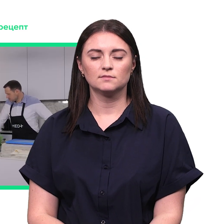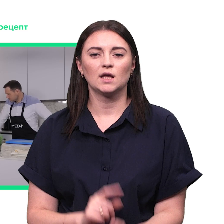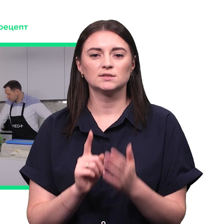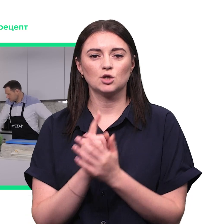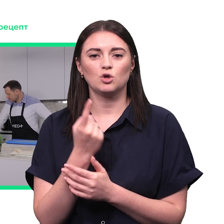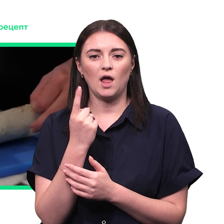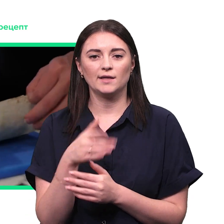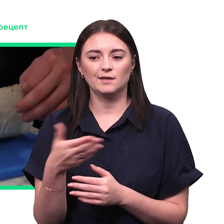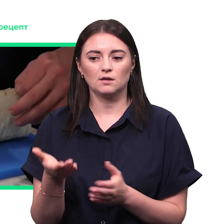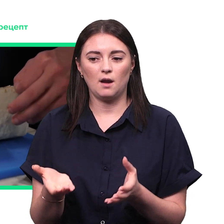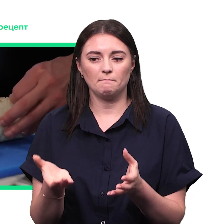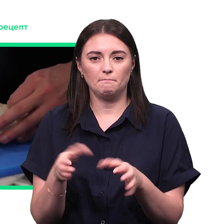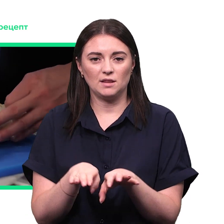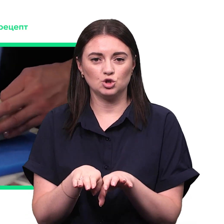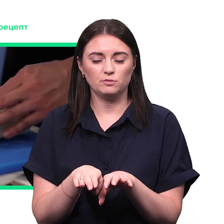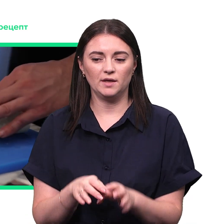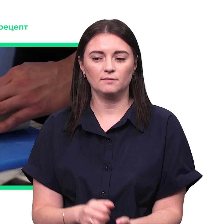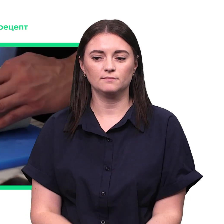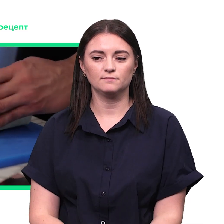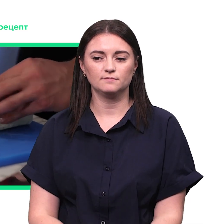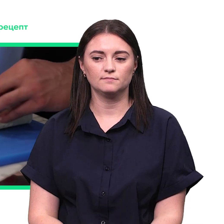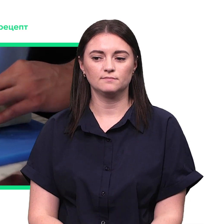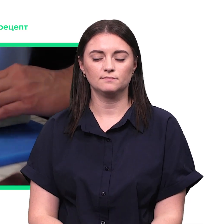край подожжем ее так.